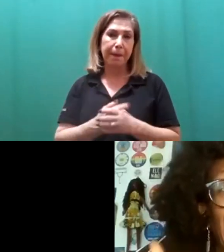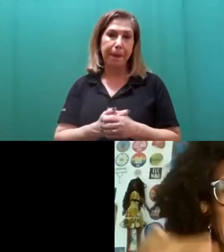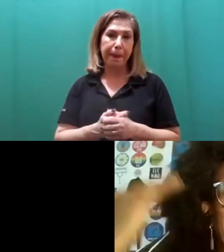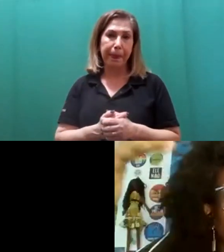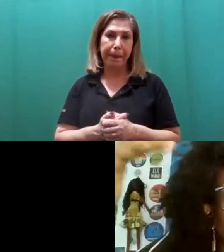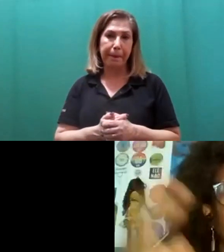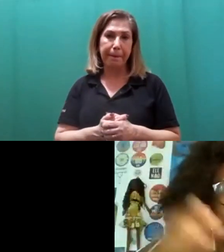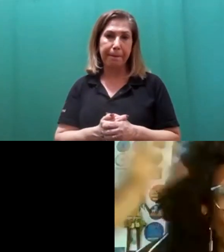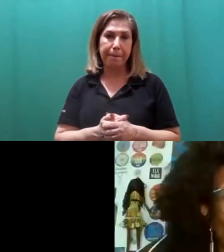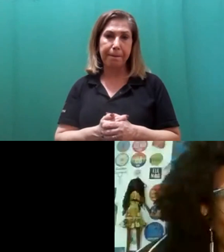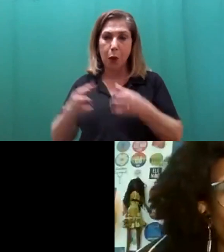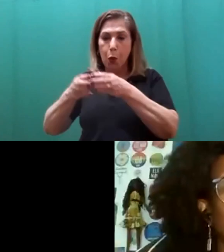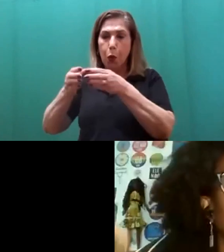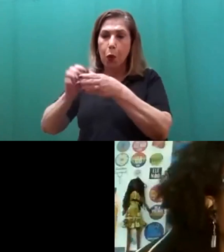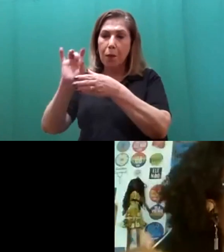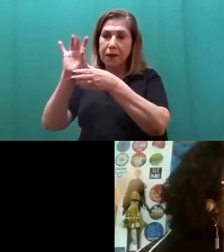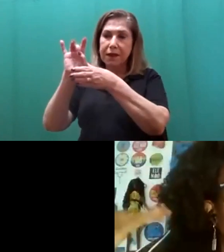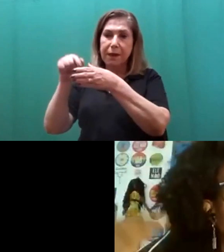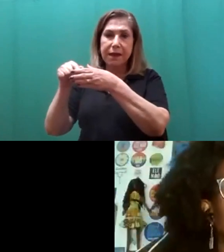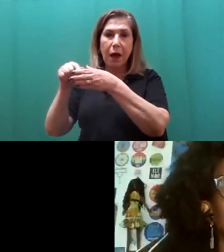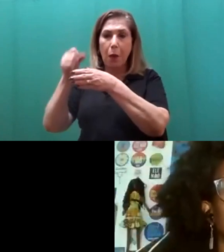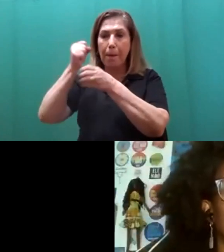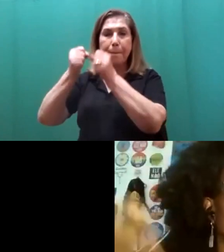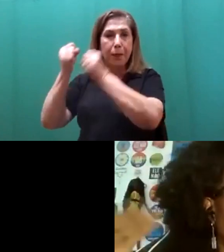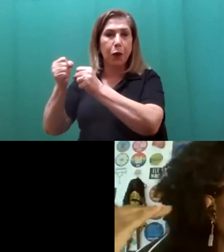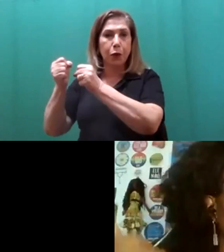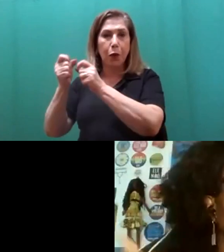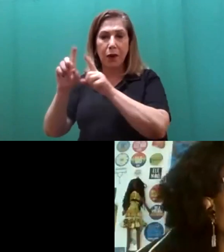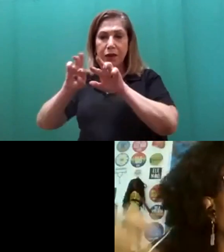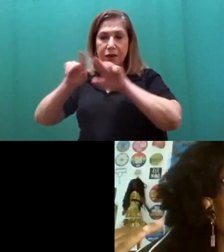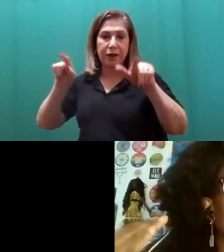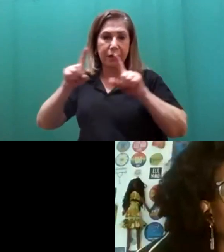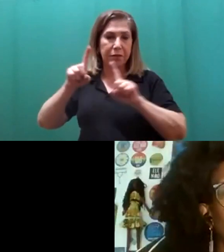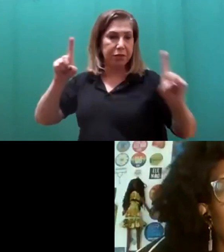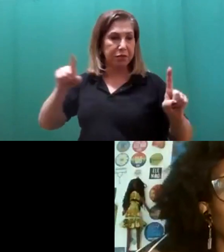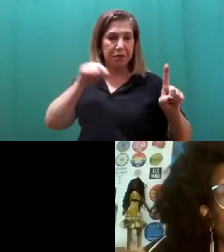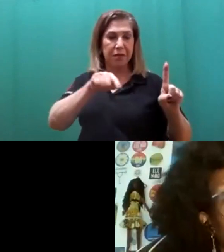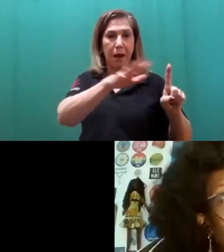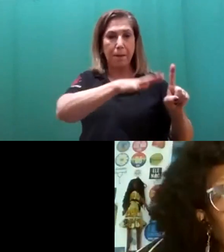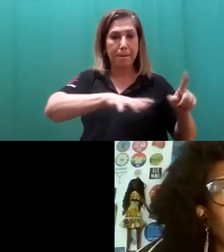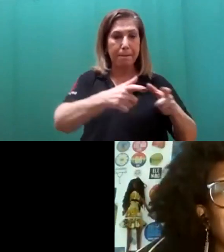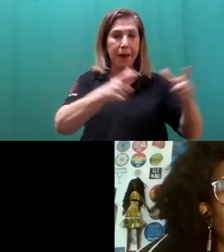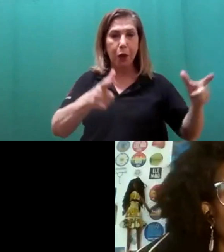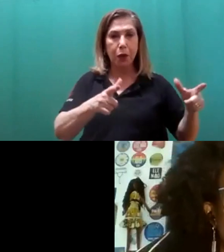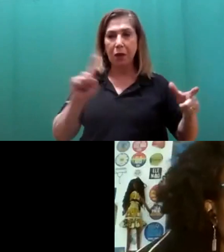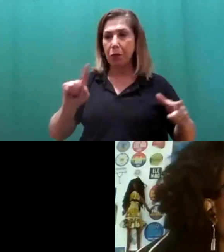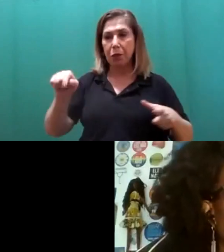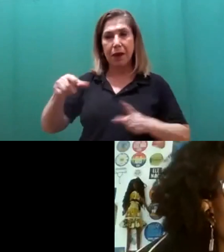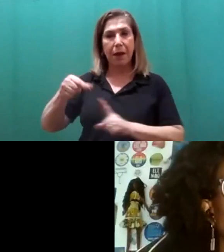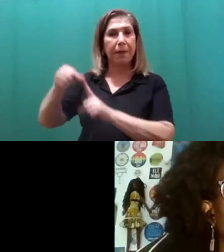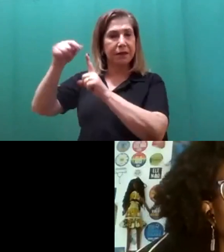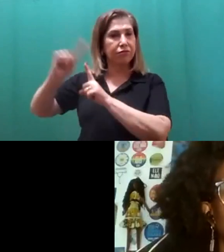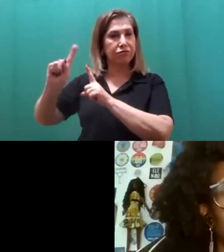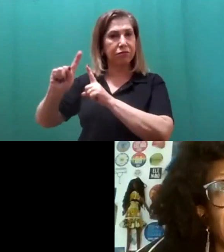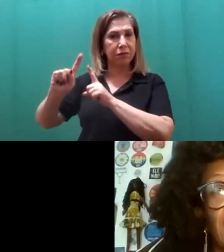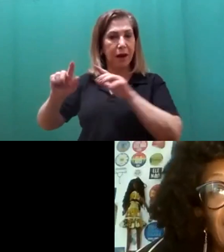a elite, né, que ocupa o poder é muito afastada e não representa, não tem uma representatividade da população que geralmente está na